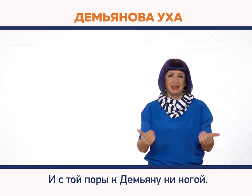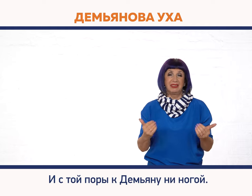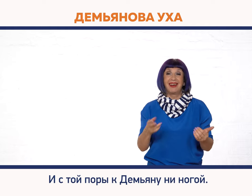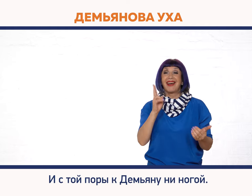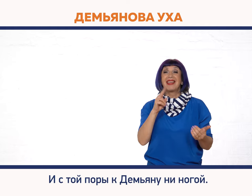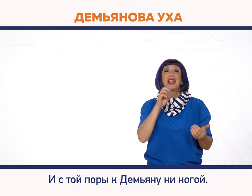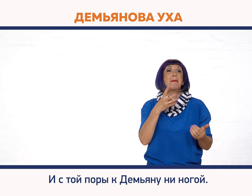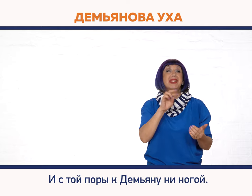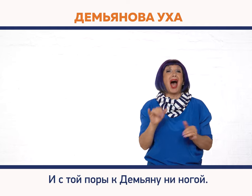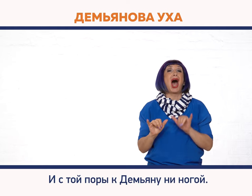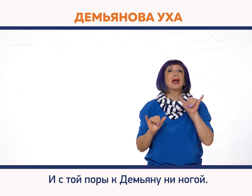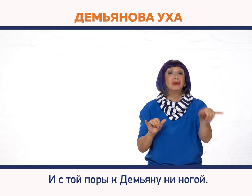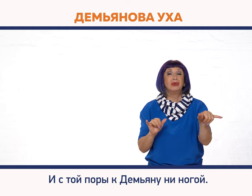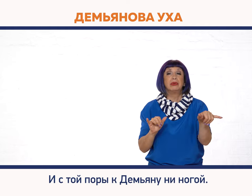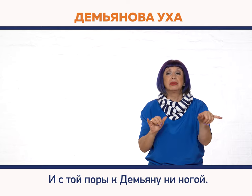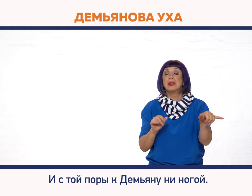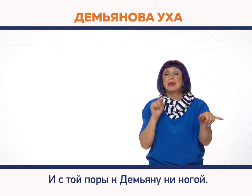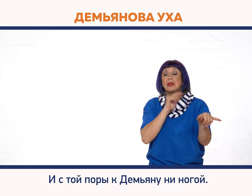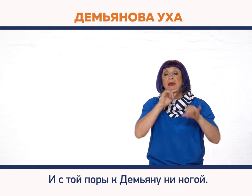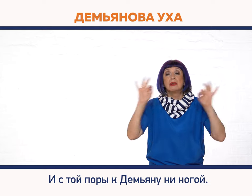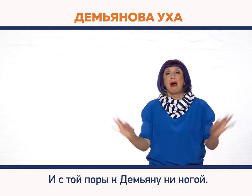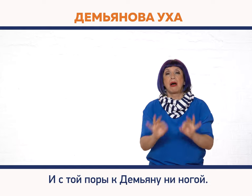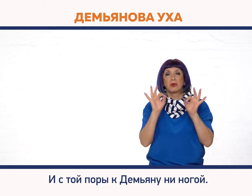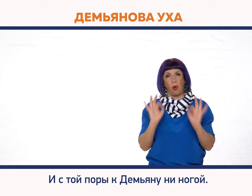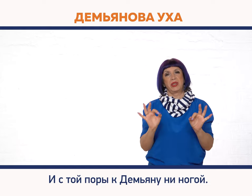поры Демьяну ни ногой.